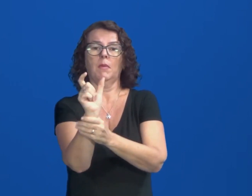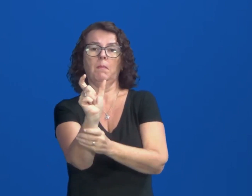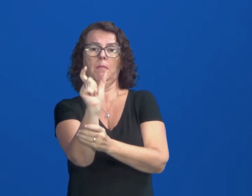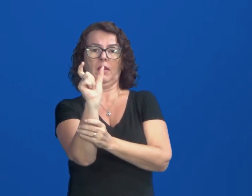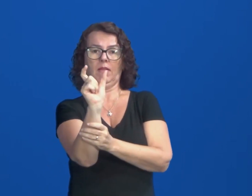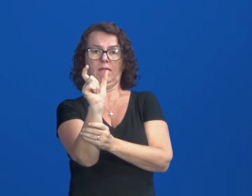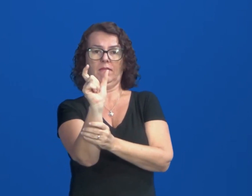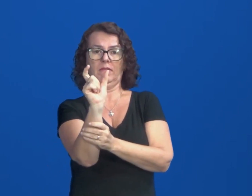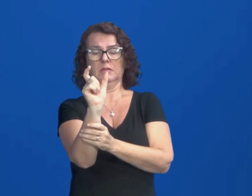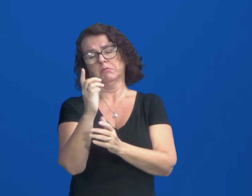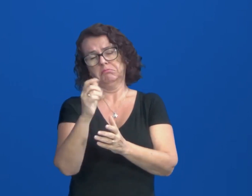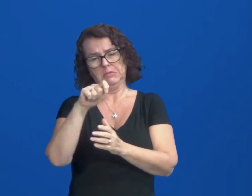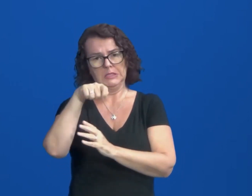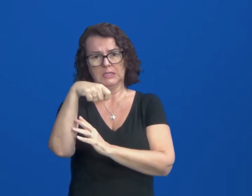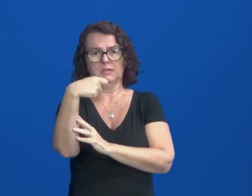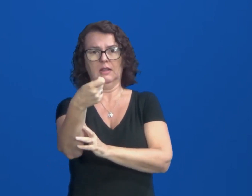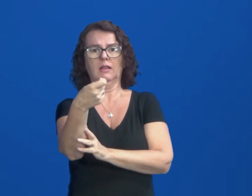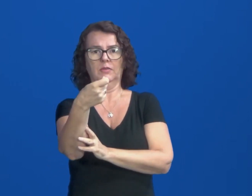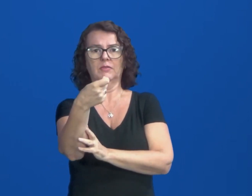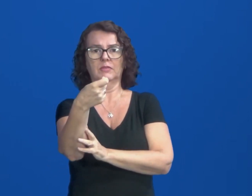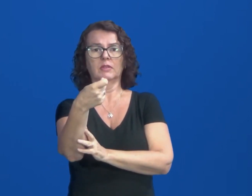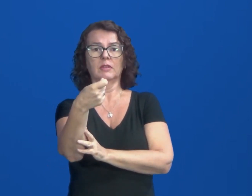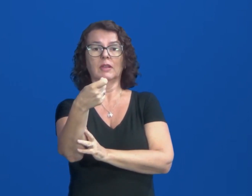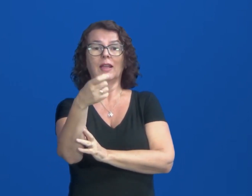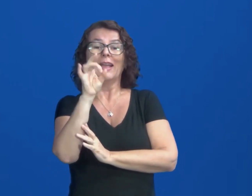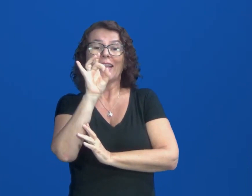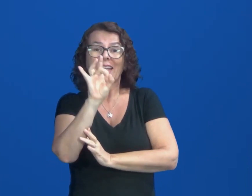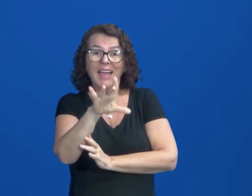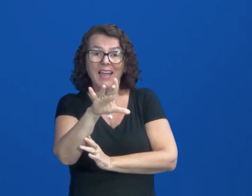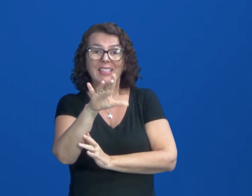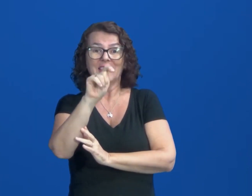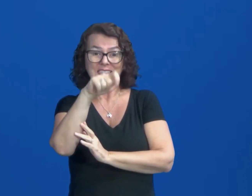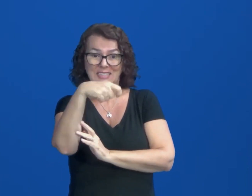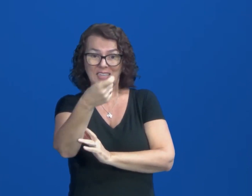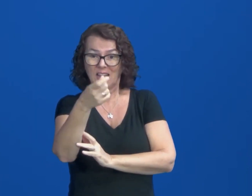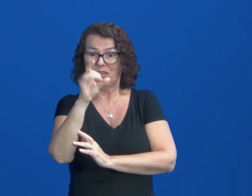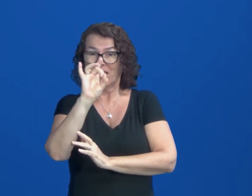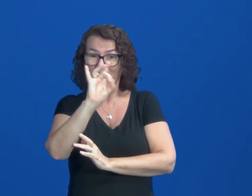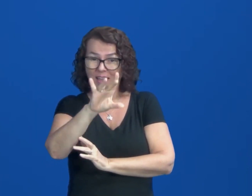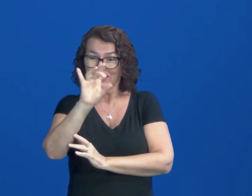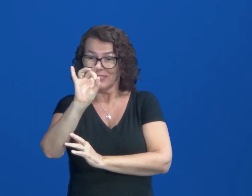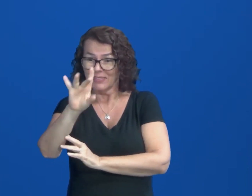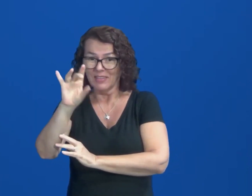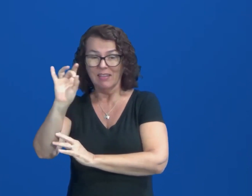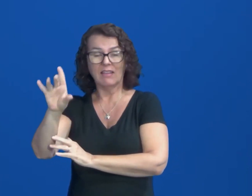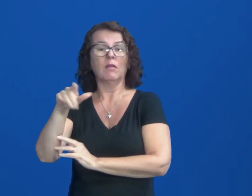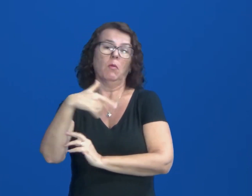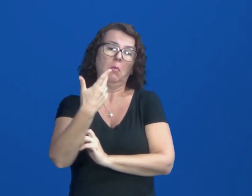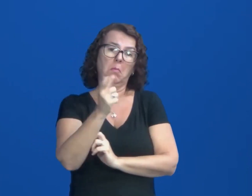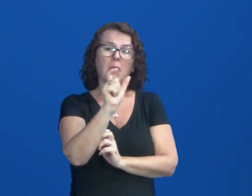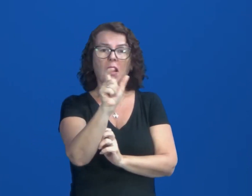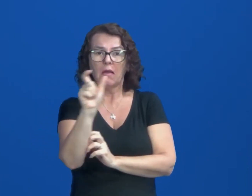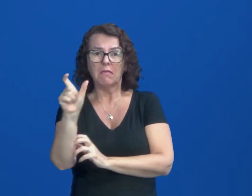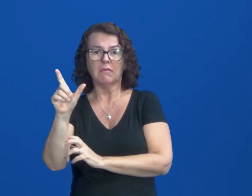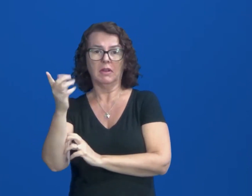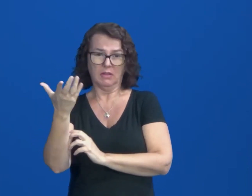ele é a regra de produção de sinal, de palavra. Então, o sinal, cada